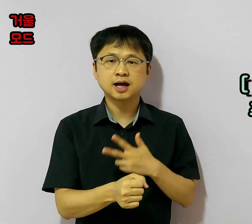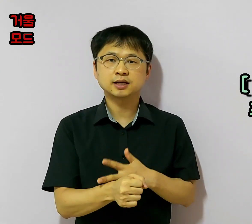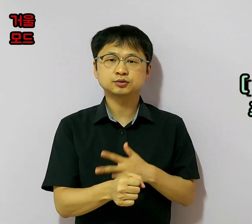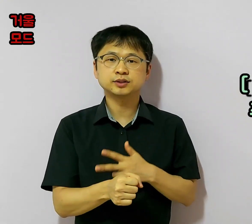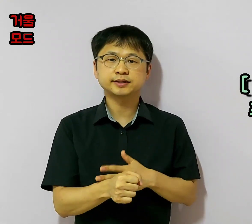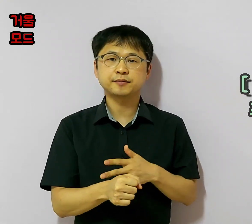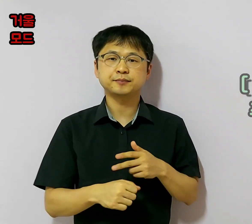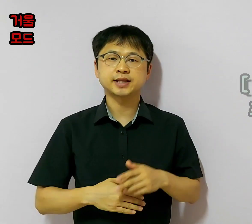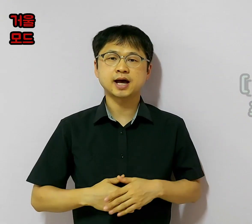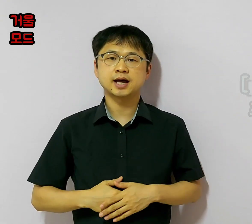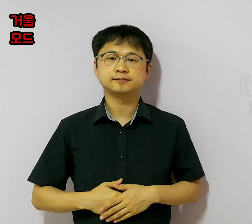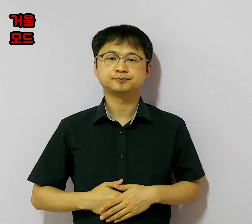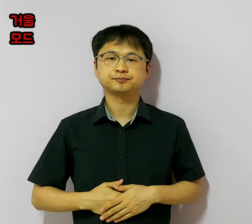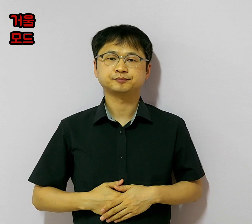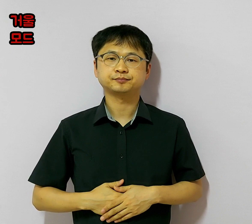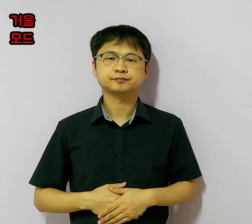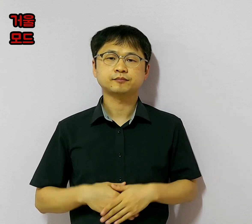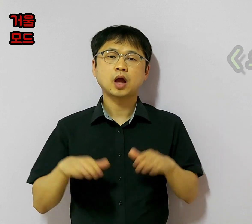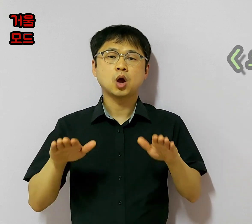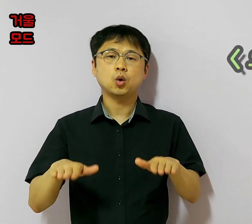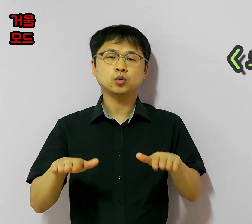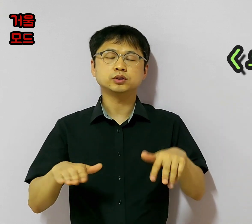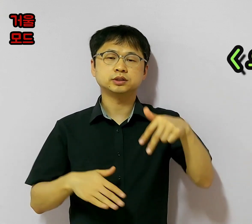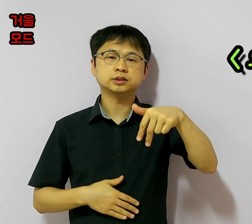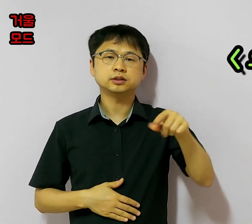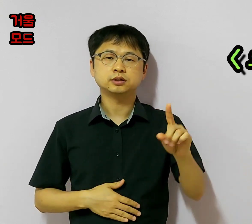안녕하십니까, 준원쌤입니다. 오늘은